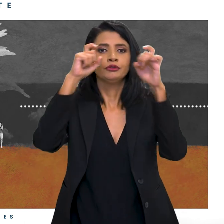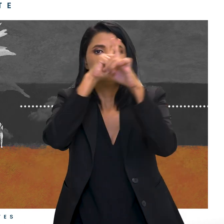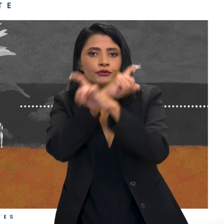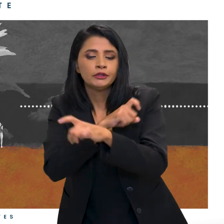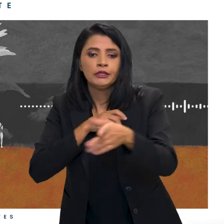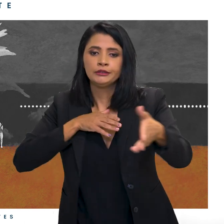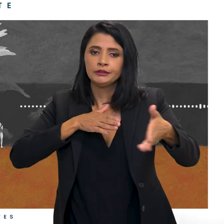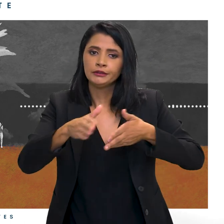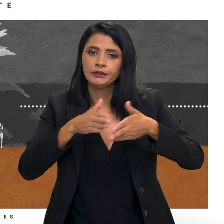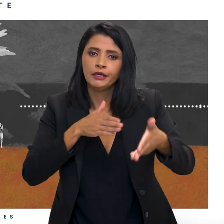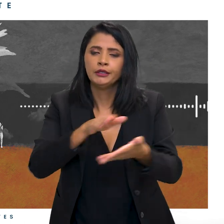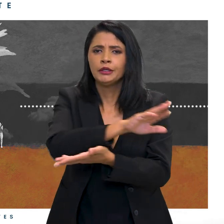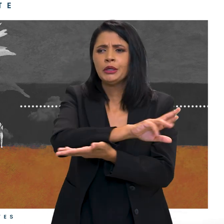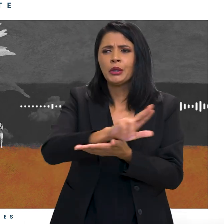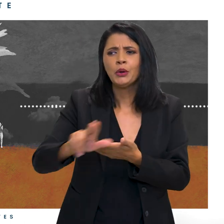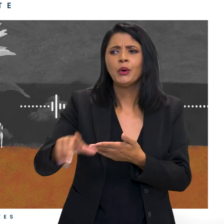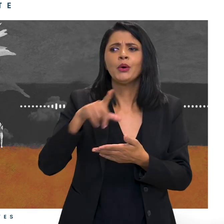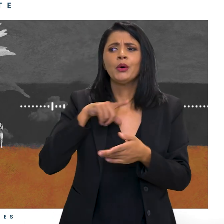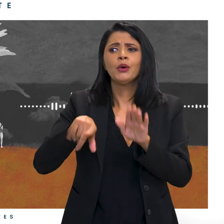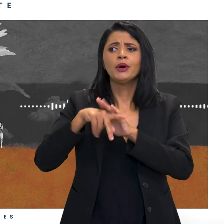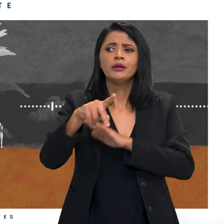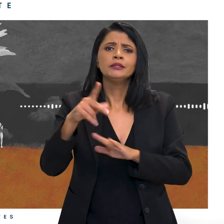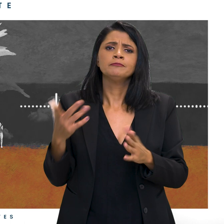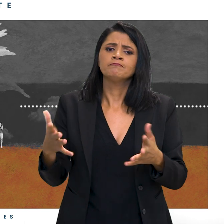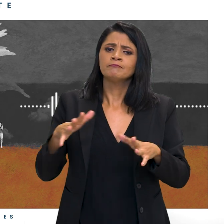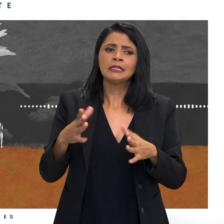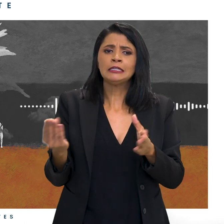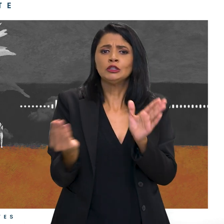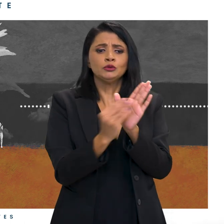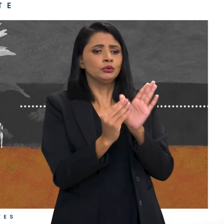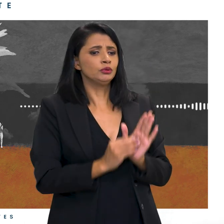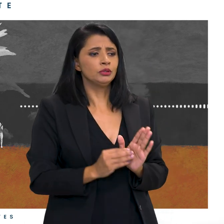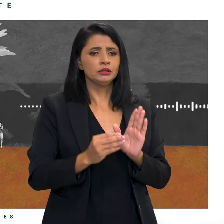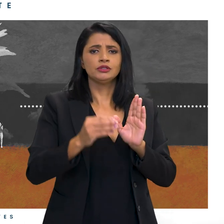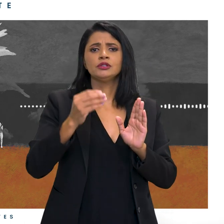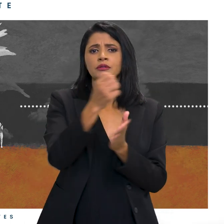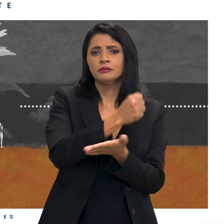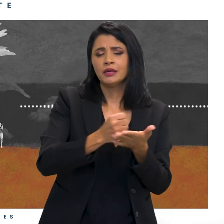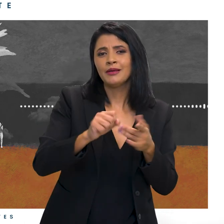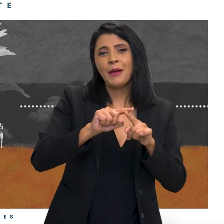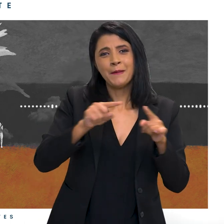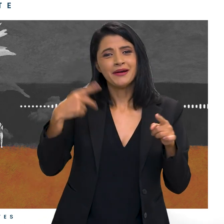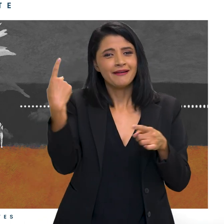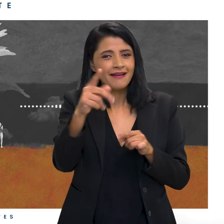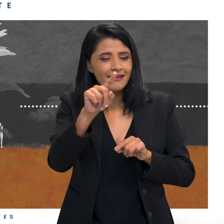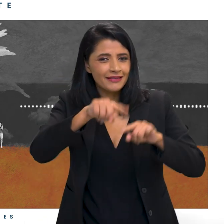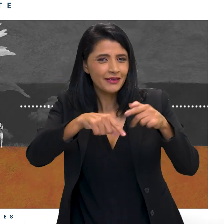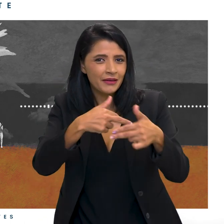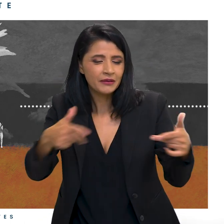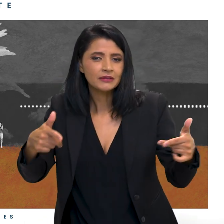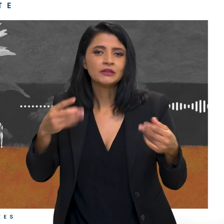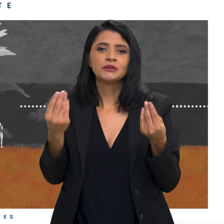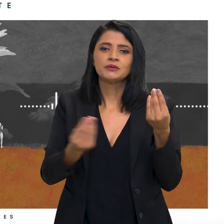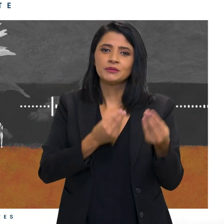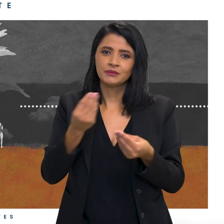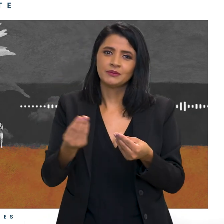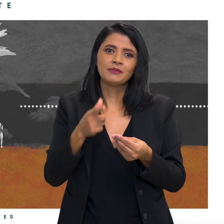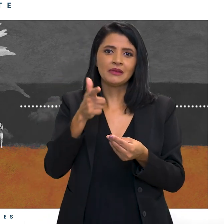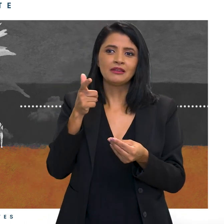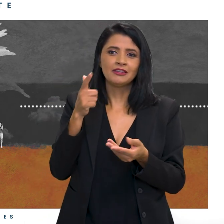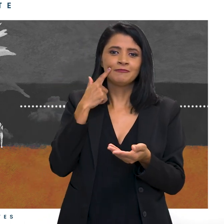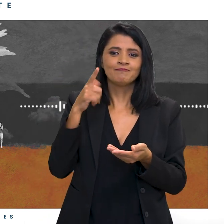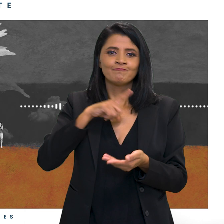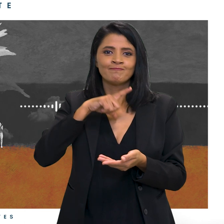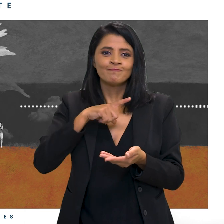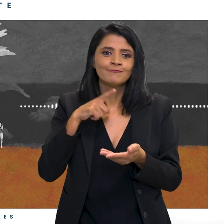medicamento, das dificuldades no acesso, das questões referentes à inclusão de medicamentos. Mas veja, essas questões de